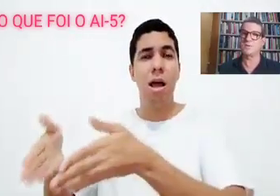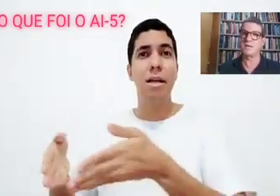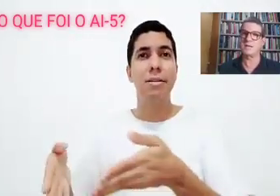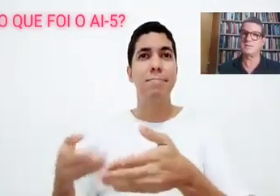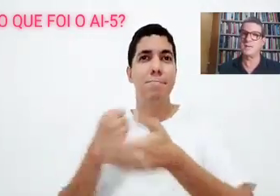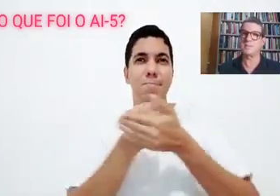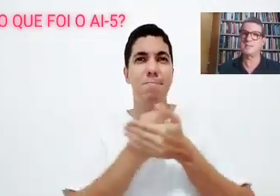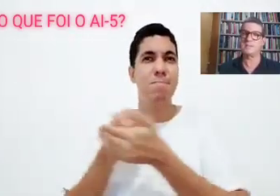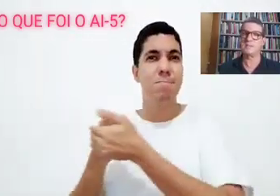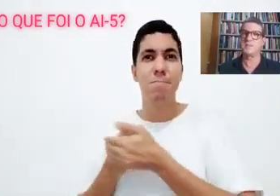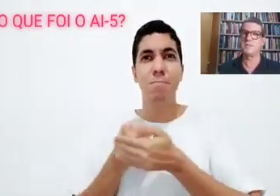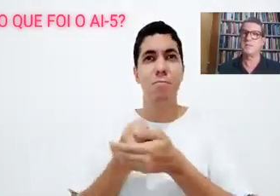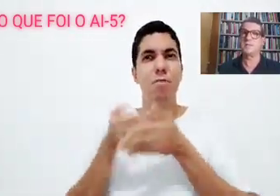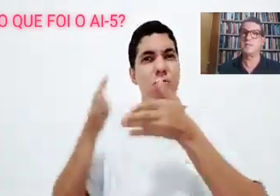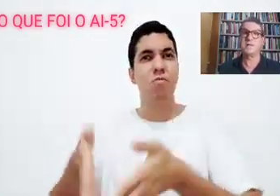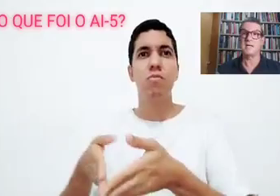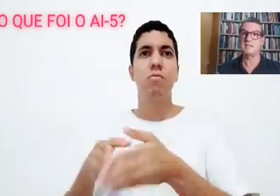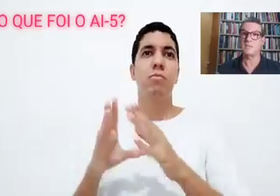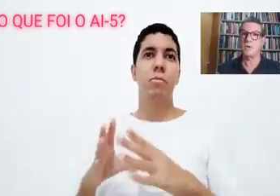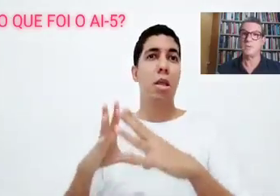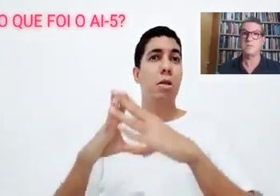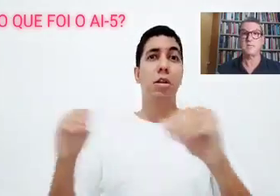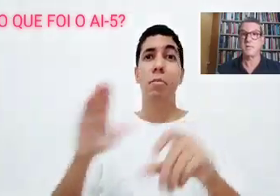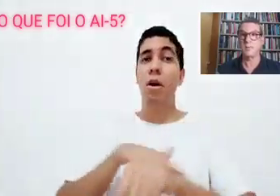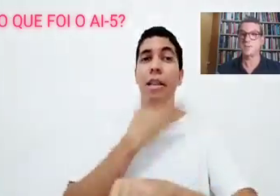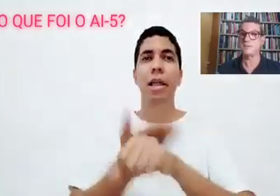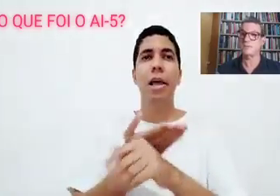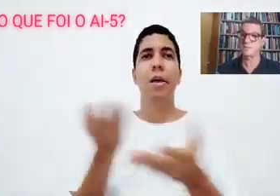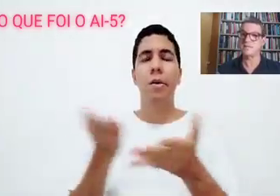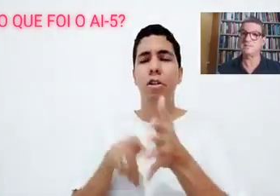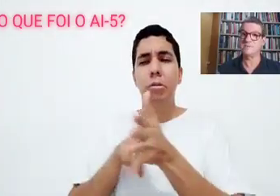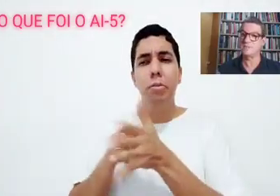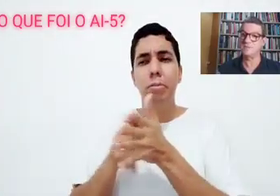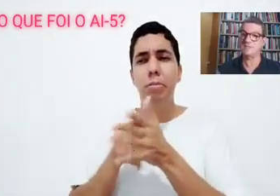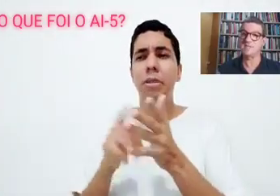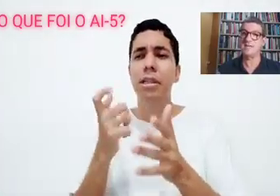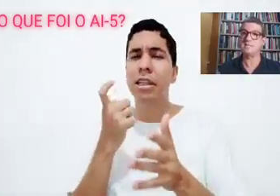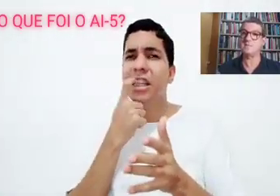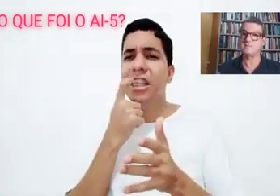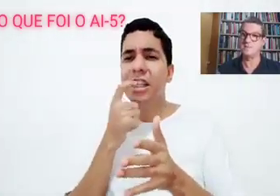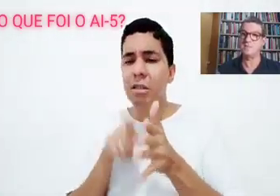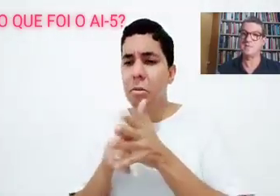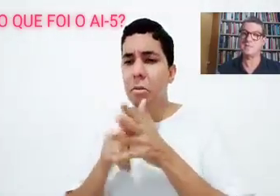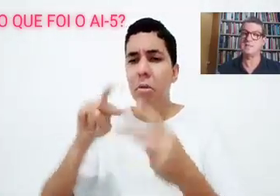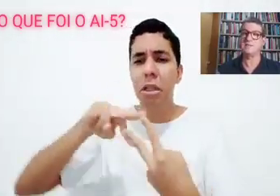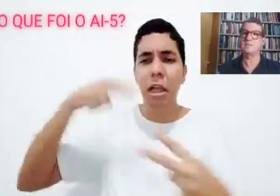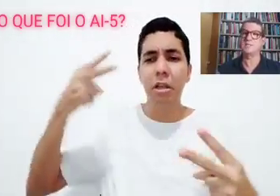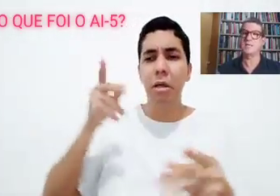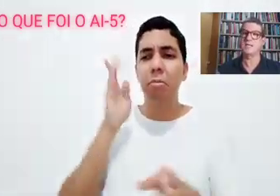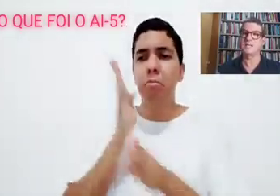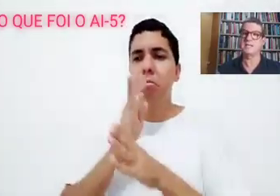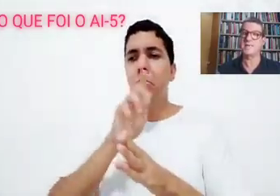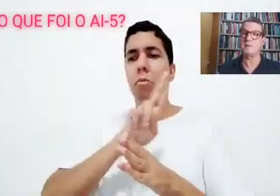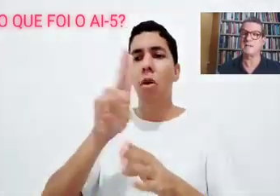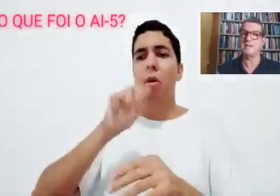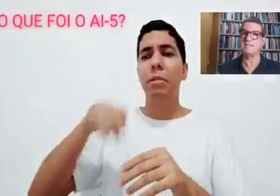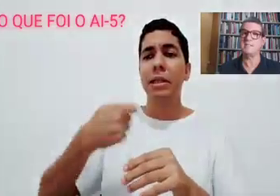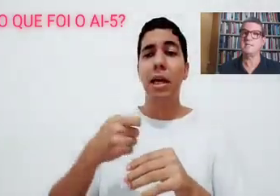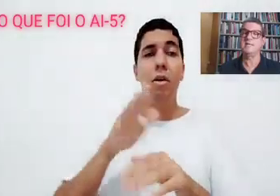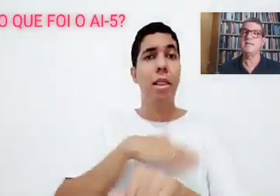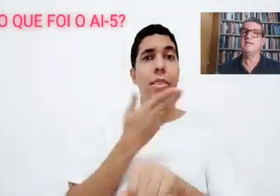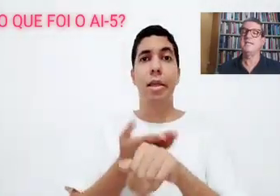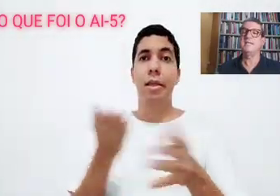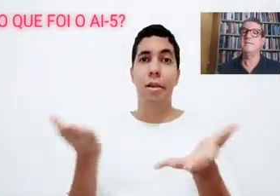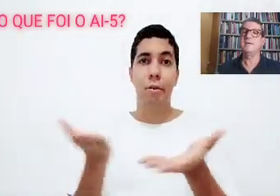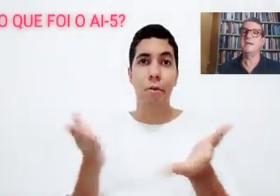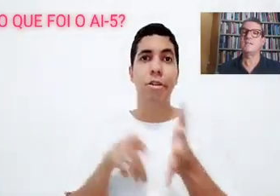clandestinos que foram criados na época da ditadura para enterrar esses corpos, que até hoje as ossadas vão sendo investigadas para ver, através do DNA, a quem